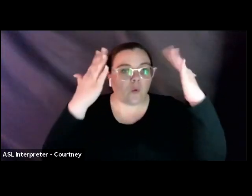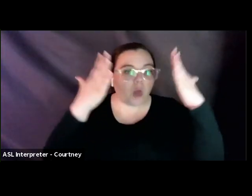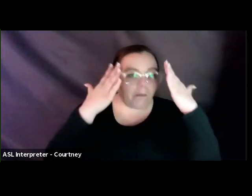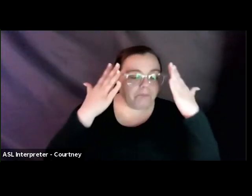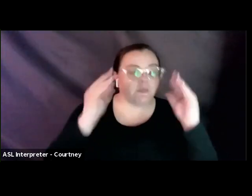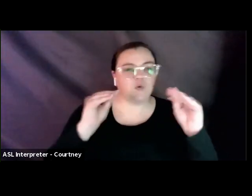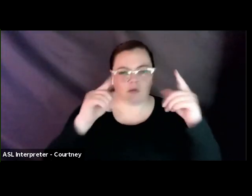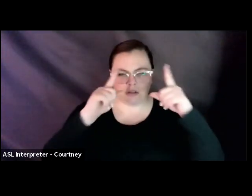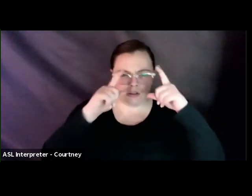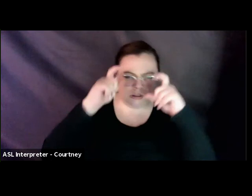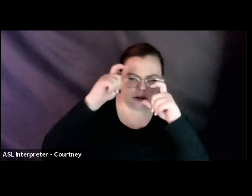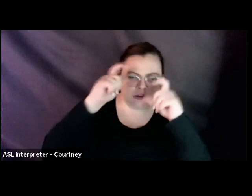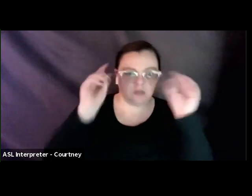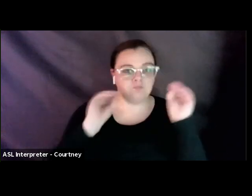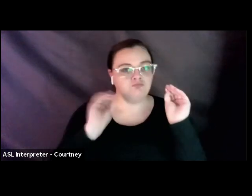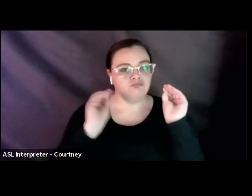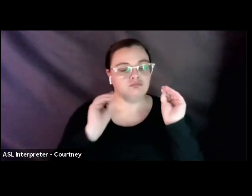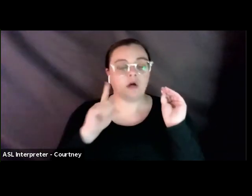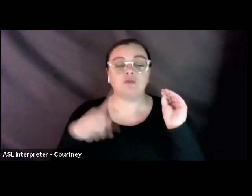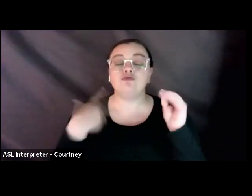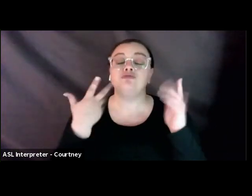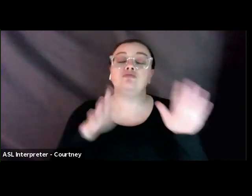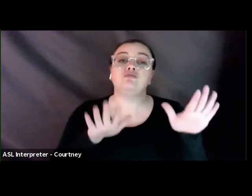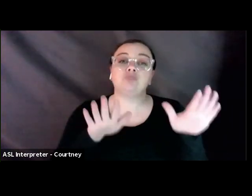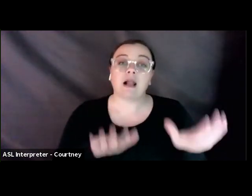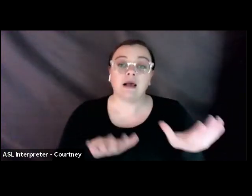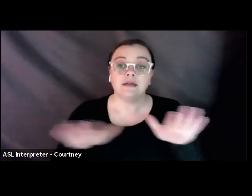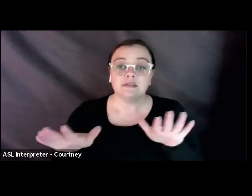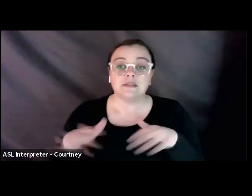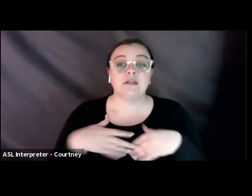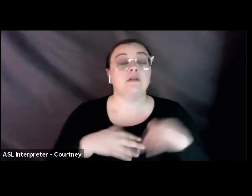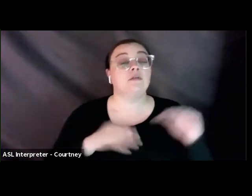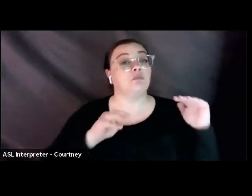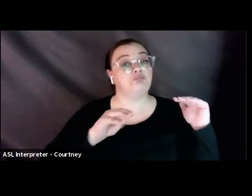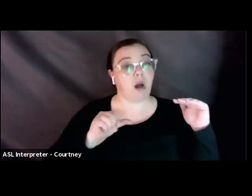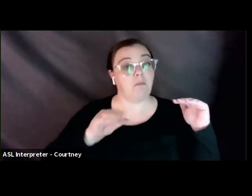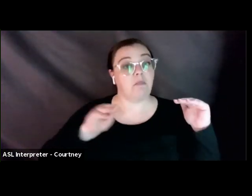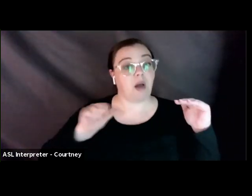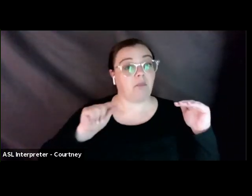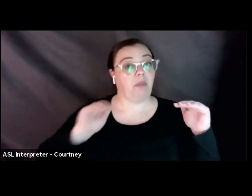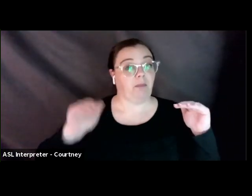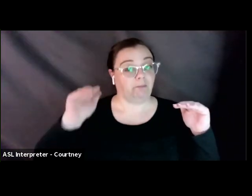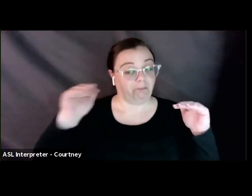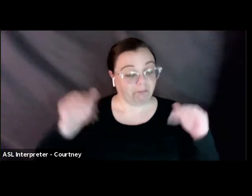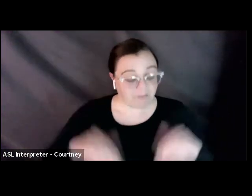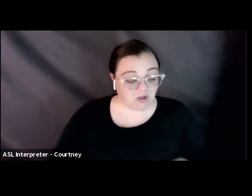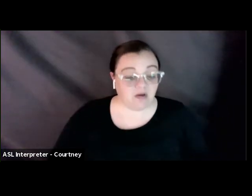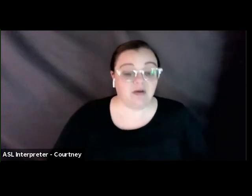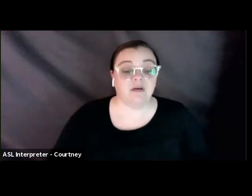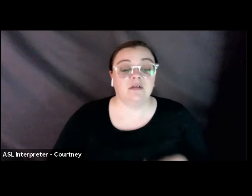Always very relaxed. Mum, mum, mum, mum, mum, mum, mum, mum, mum.